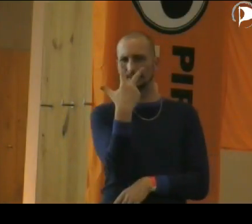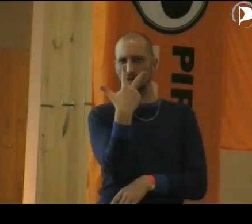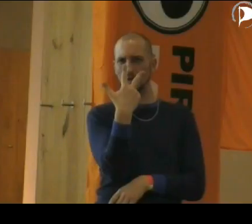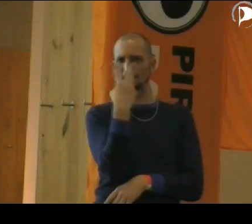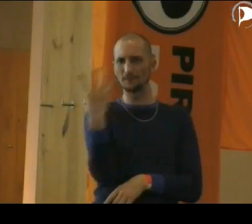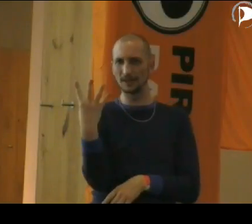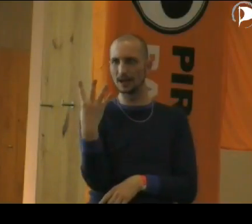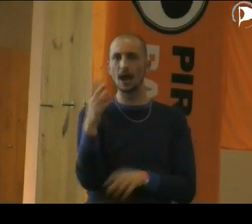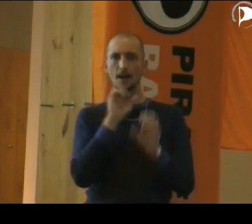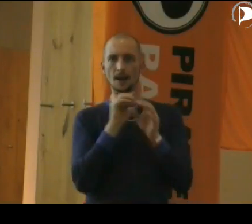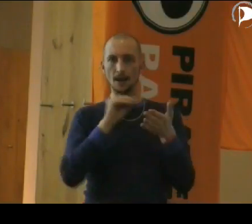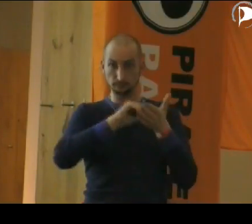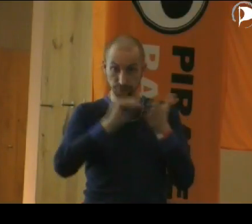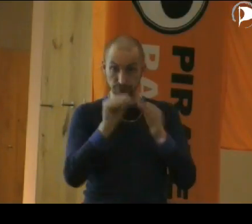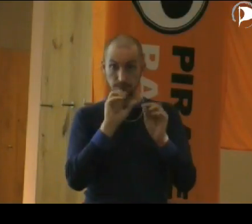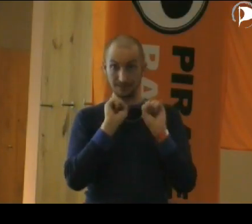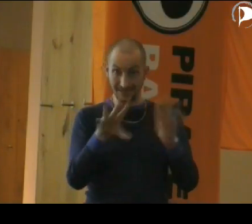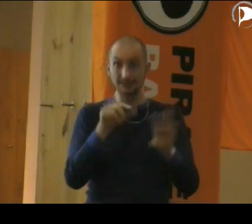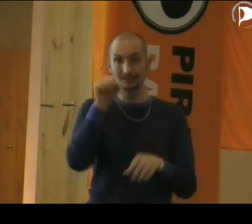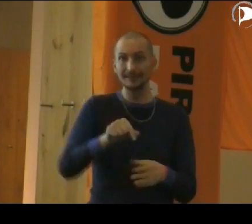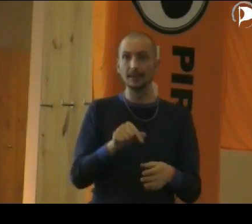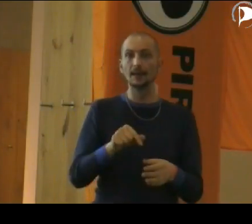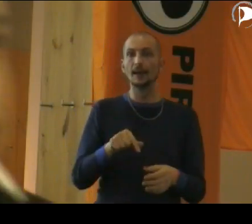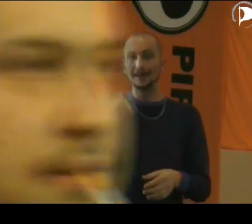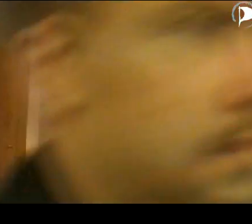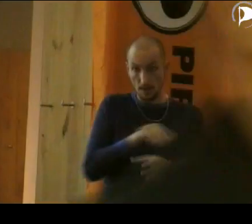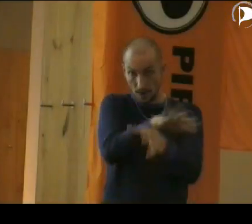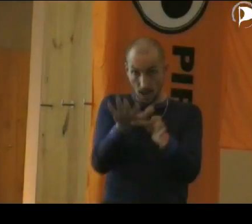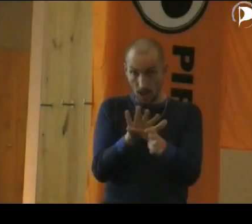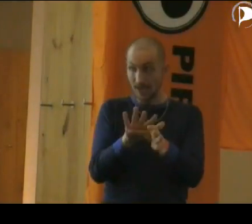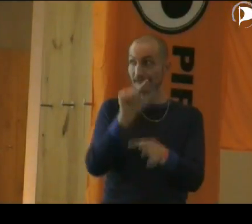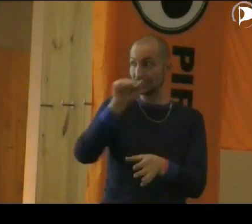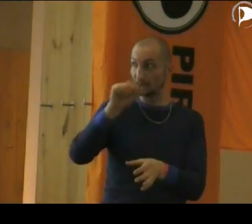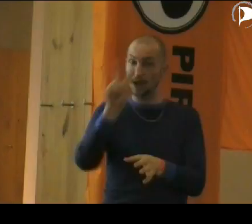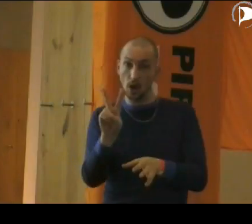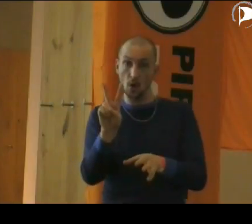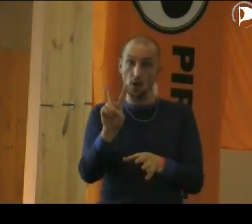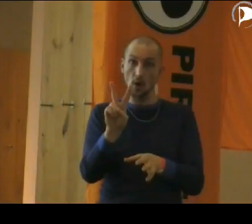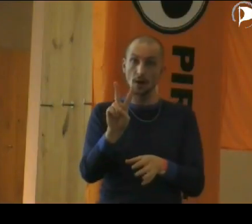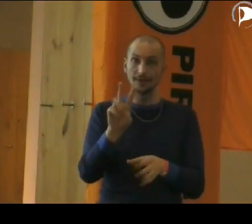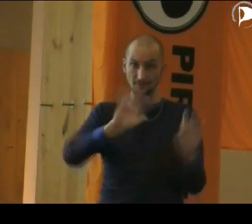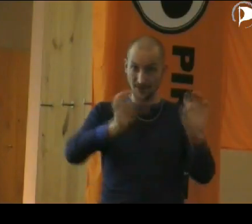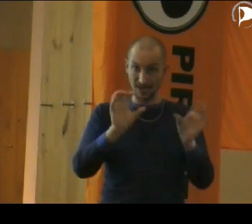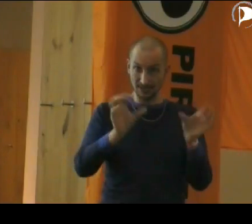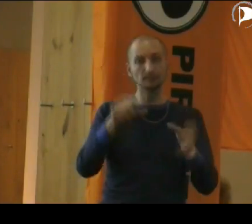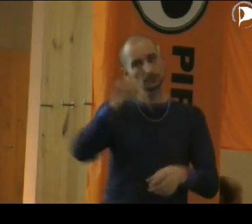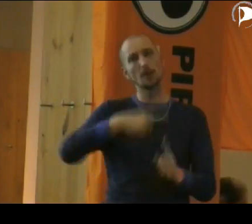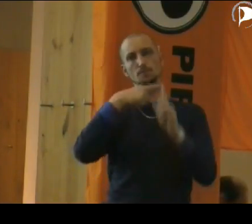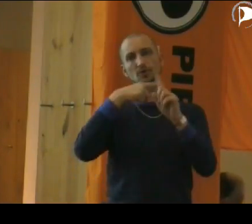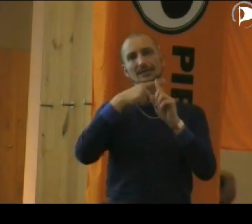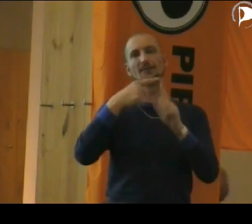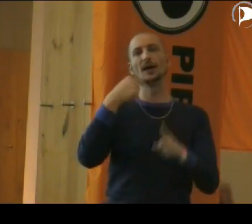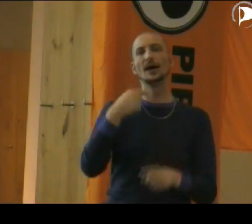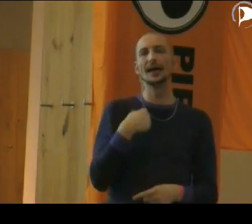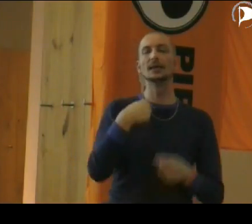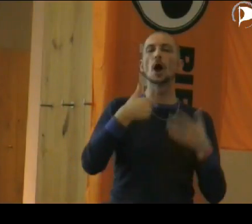berichtete hier in regio tv erhalten die waren durchweg positiv dann war ich offen